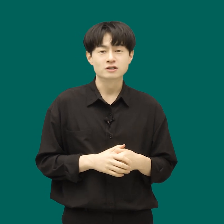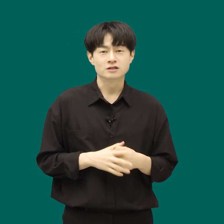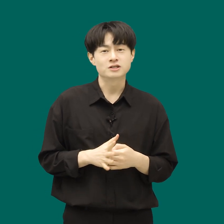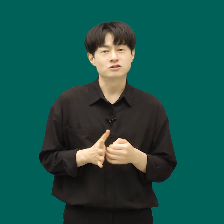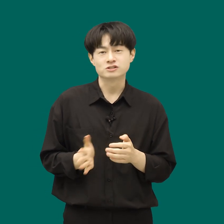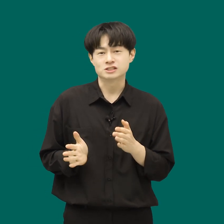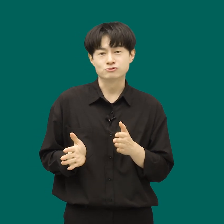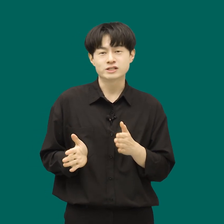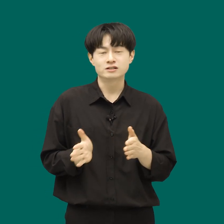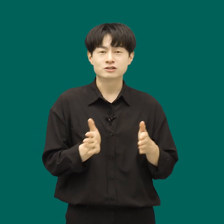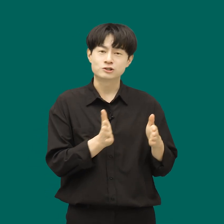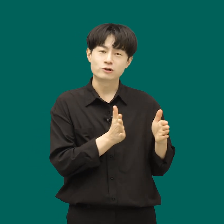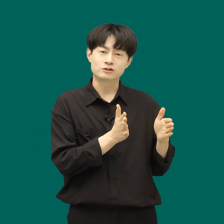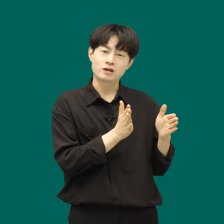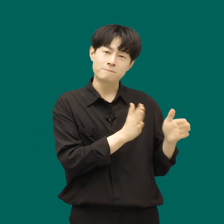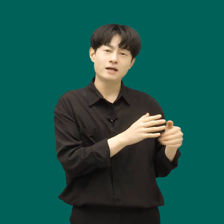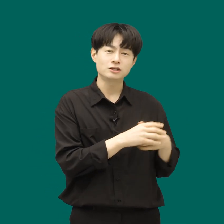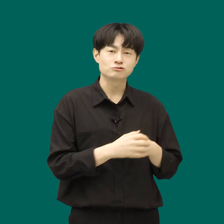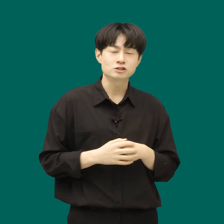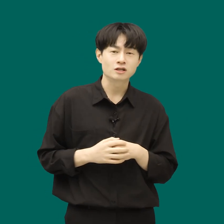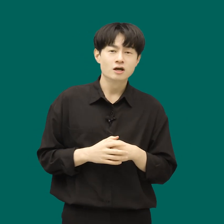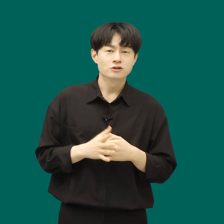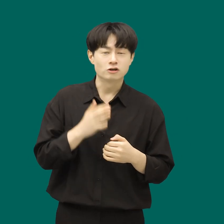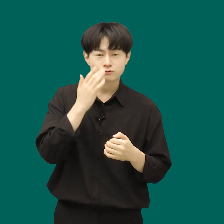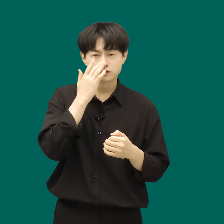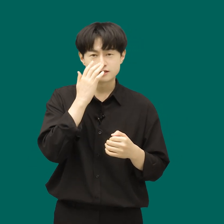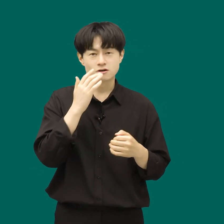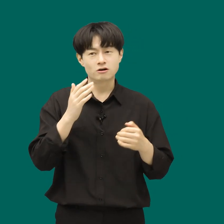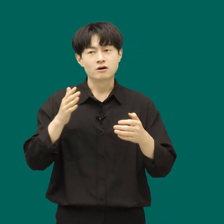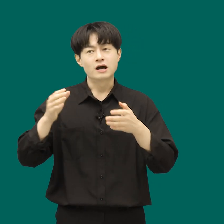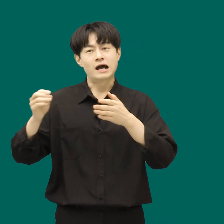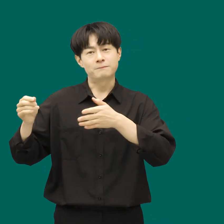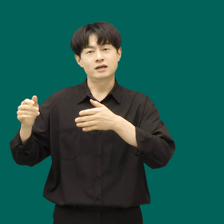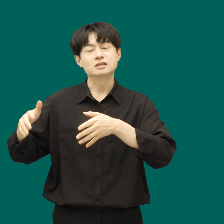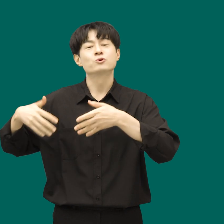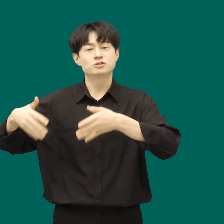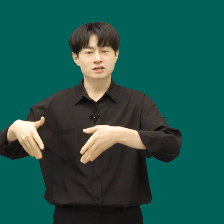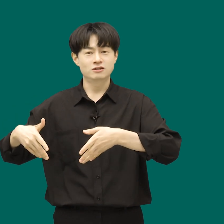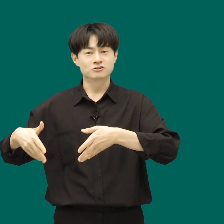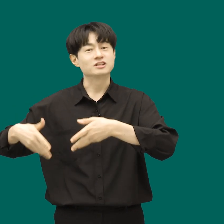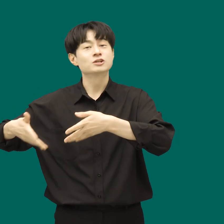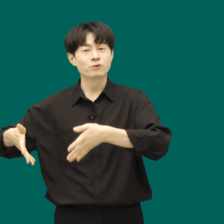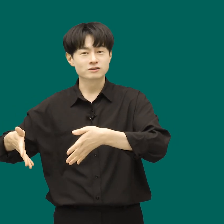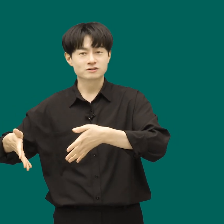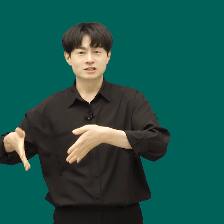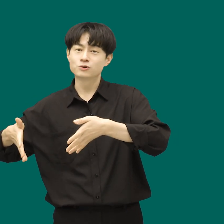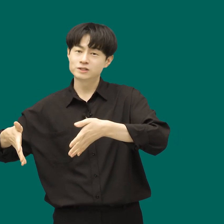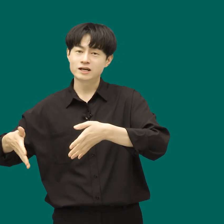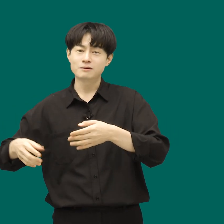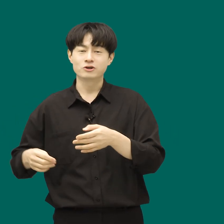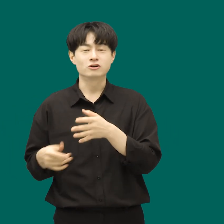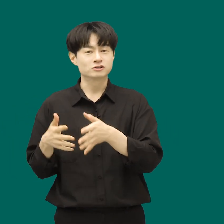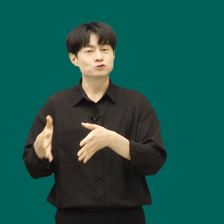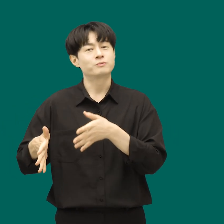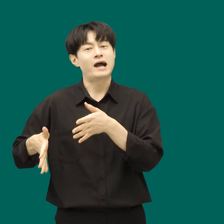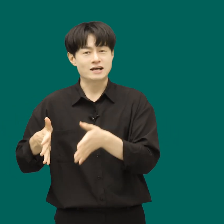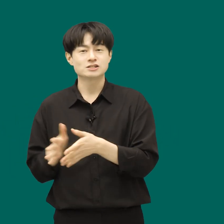근데 저는 지문자를 뒤에 뺀 이유는 여러분들께서 앞에 기본적인 어떤 이론이나 뭐 이런 것들 좀